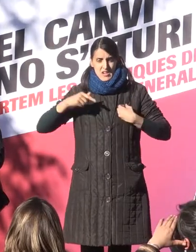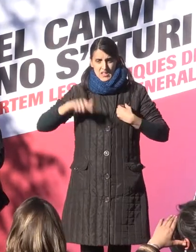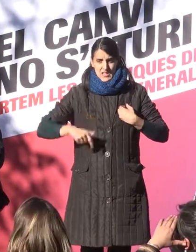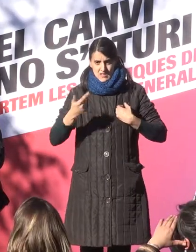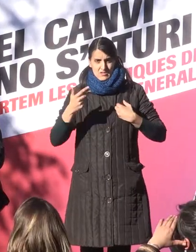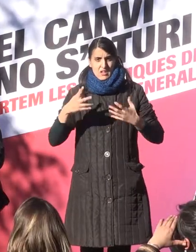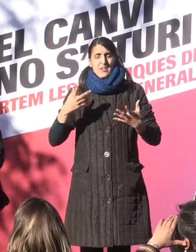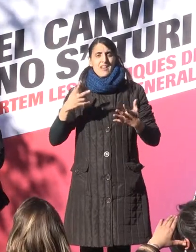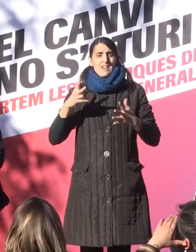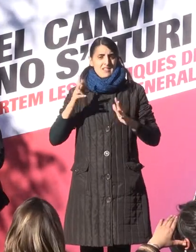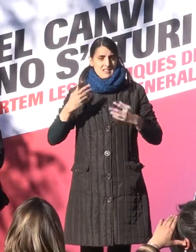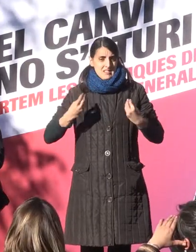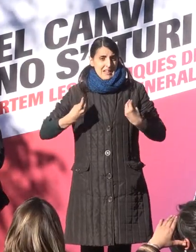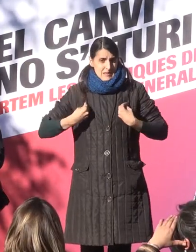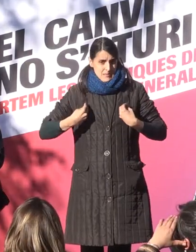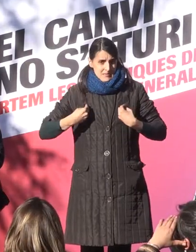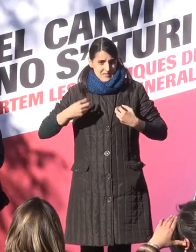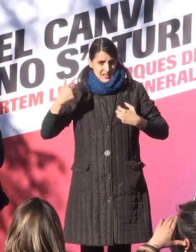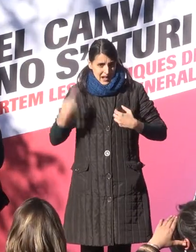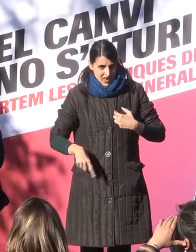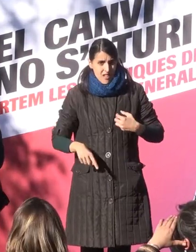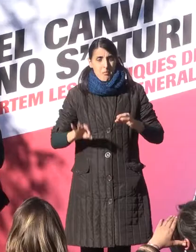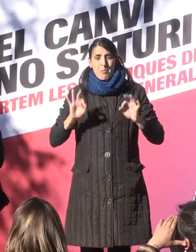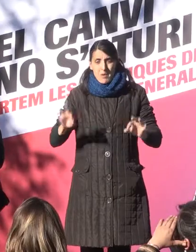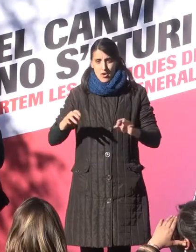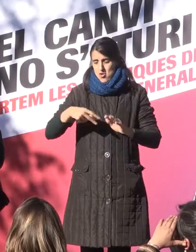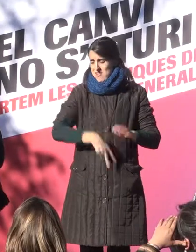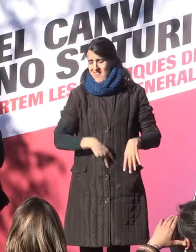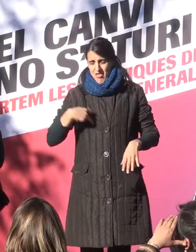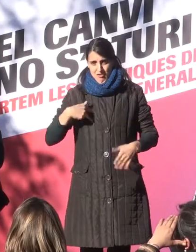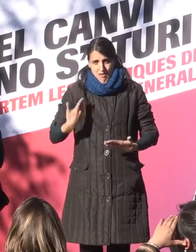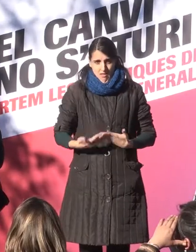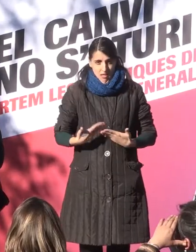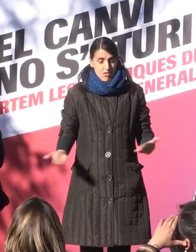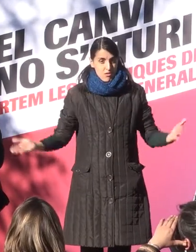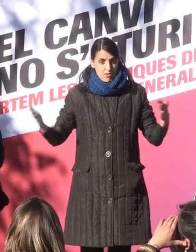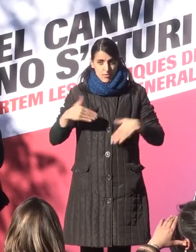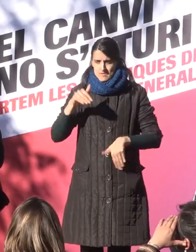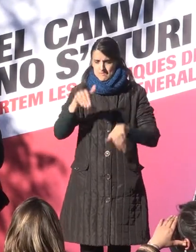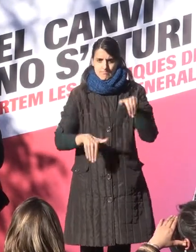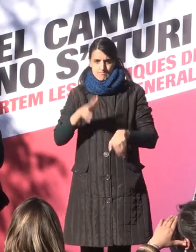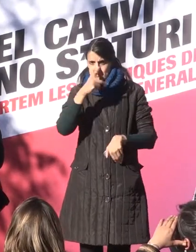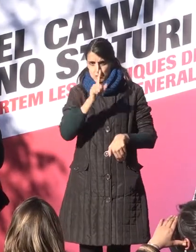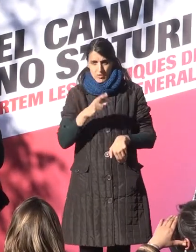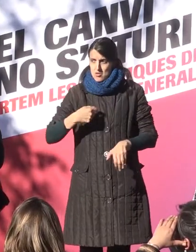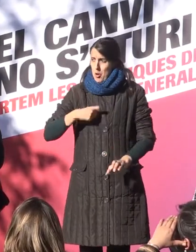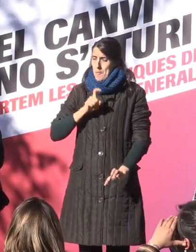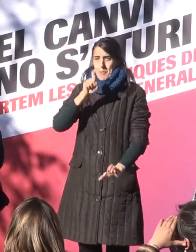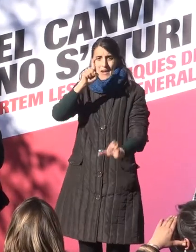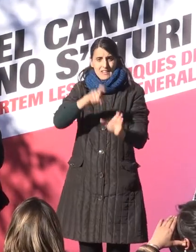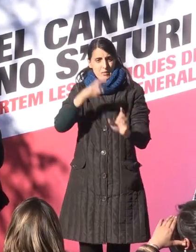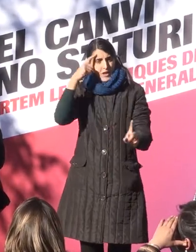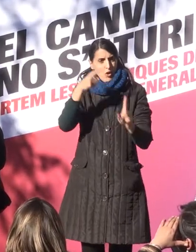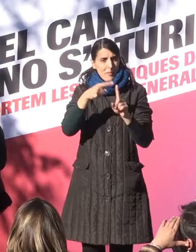perdón que tenían residencia pero no nacionalidad no podían votar como pueden uno implicarse en la construcción de su país si no puede participar